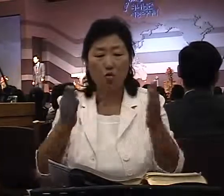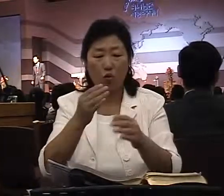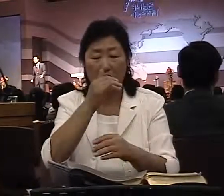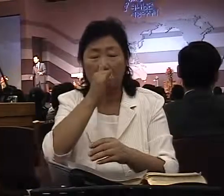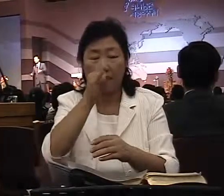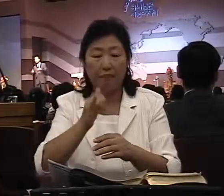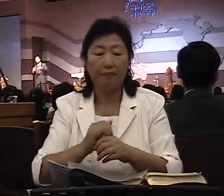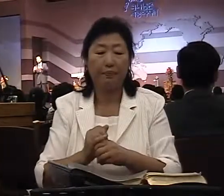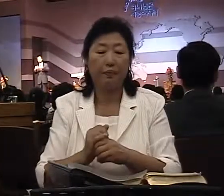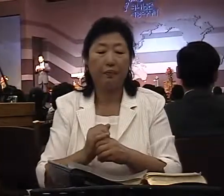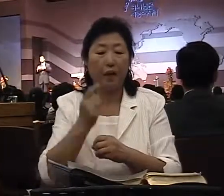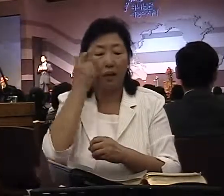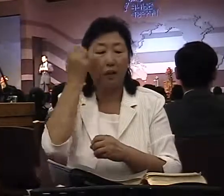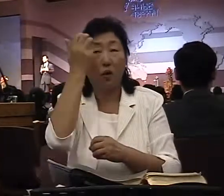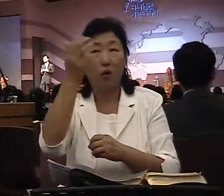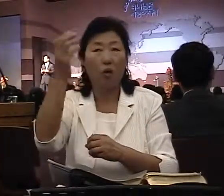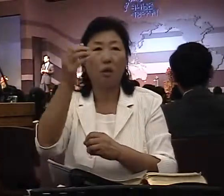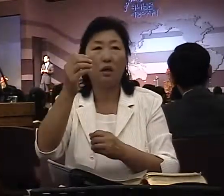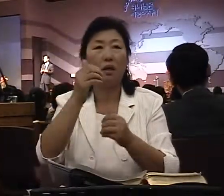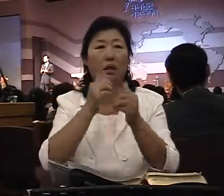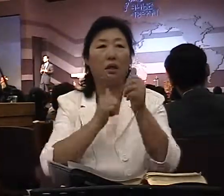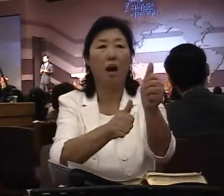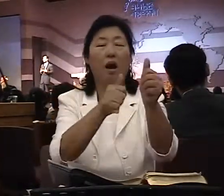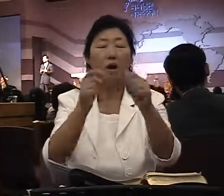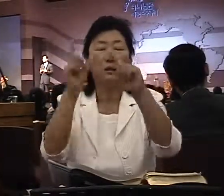그렇다면 이 성령을 따라 산다는 것이